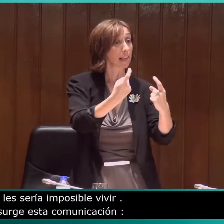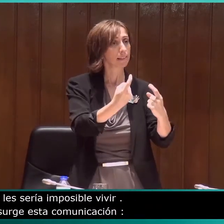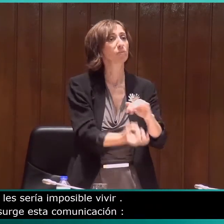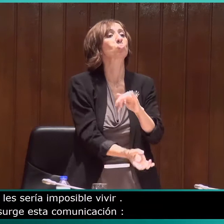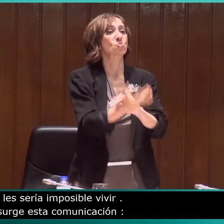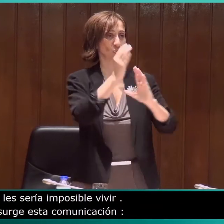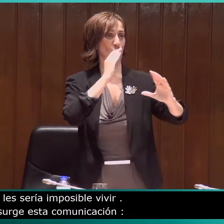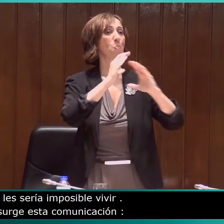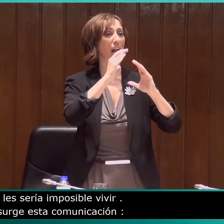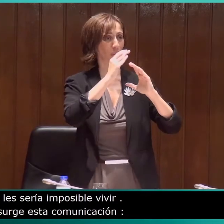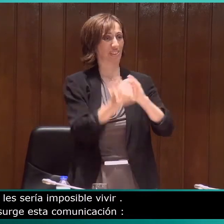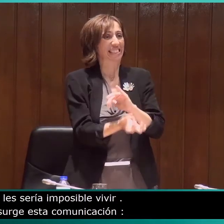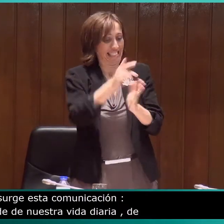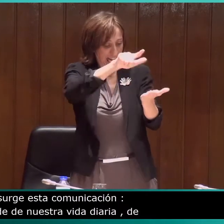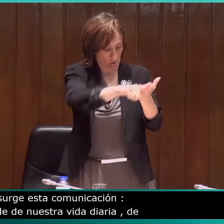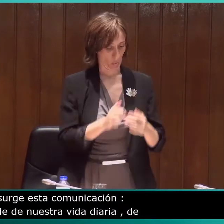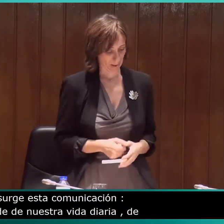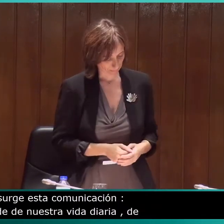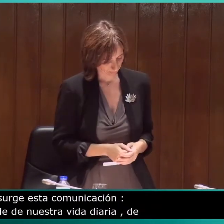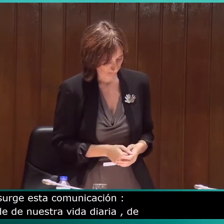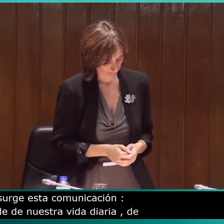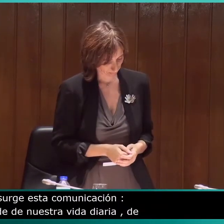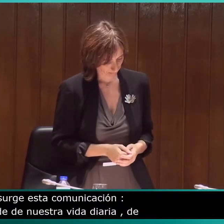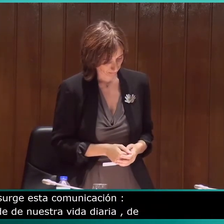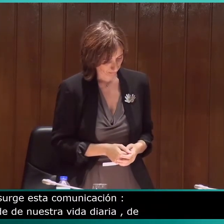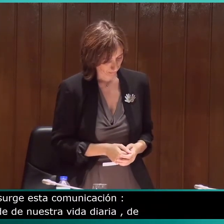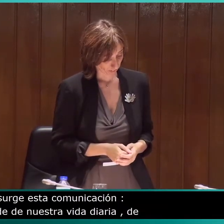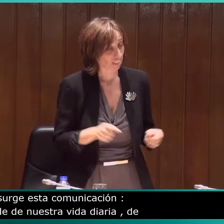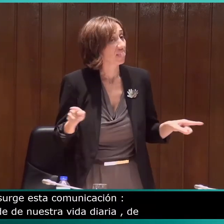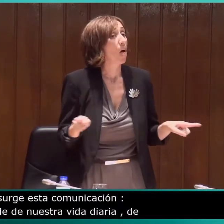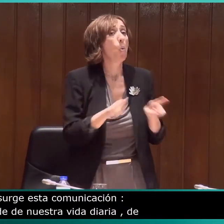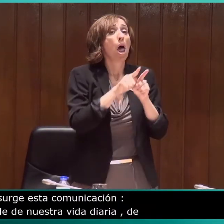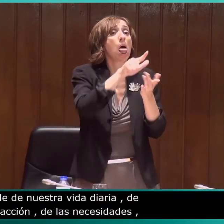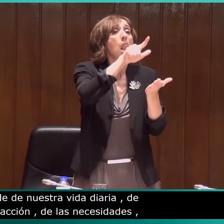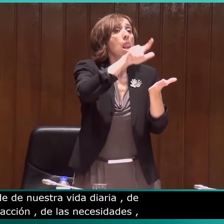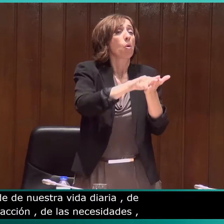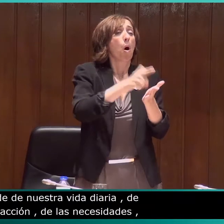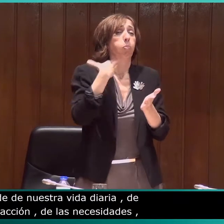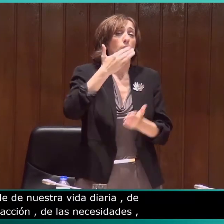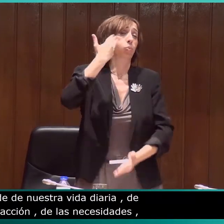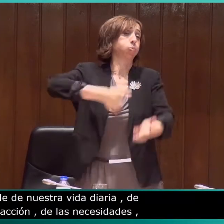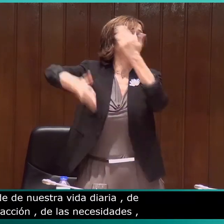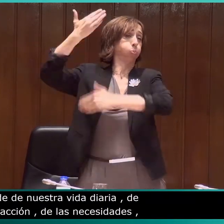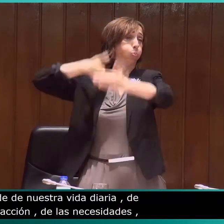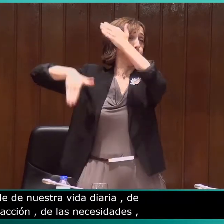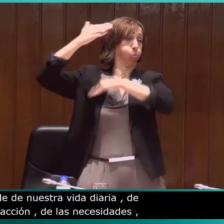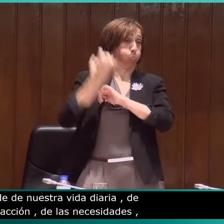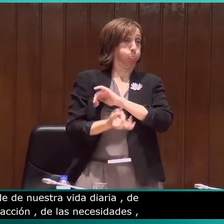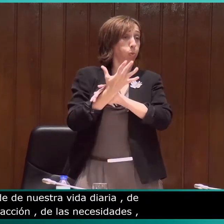de las necesidades surge la lengua surge la comunicación da igual que ya hablemos de